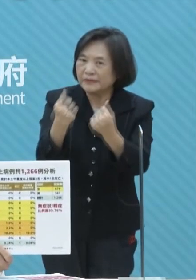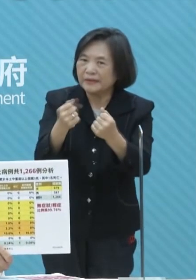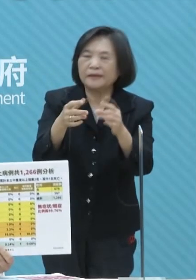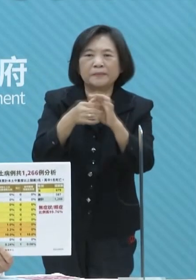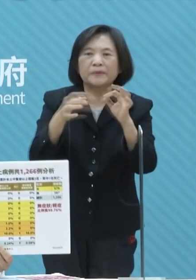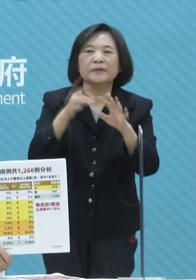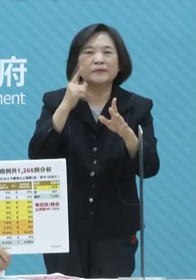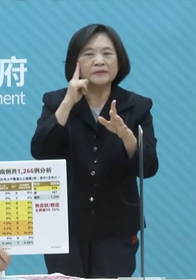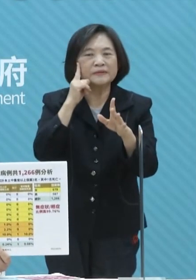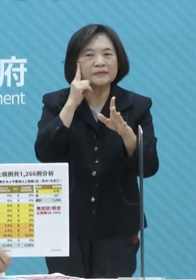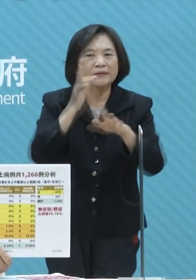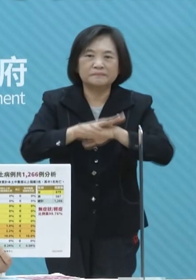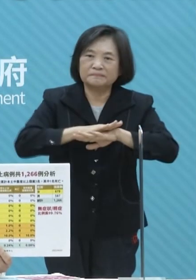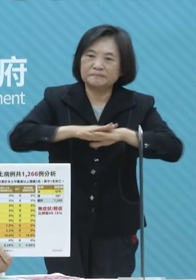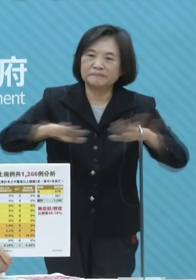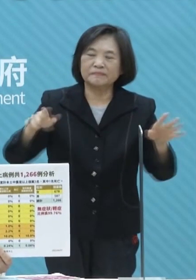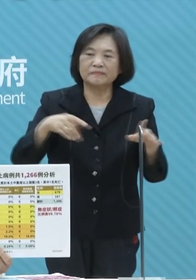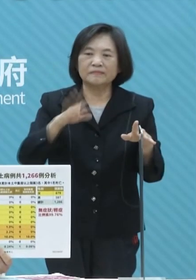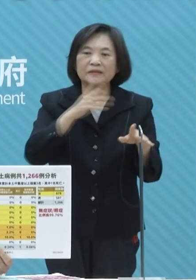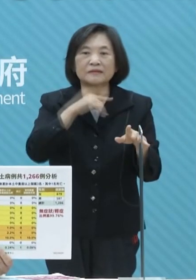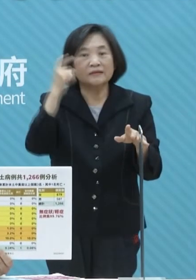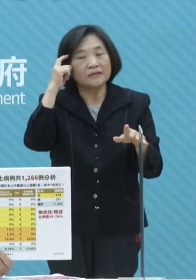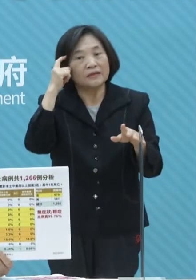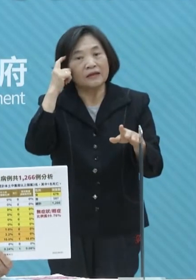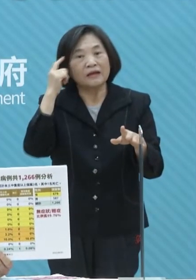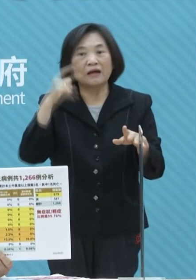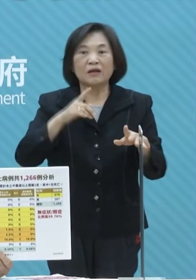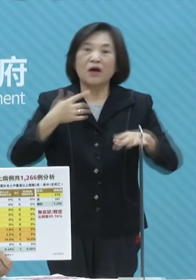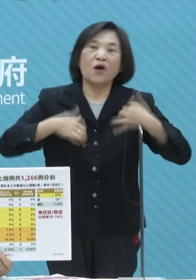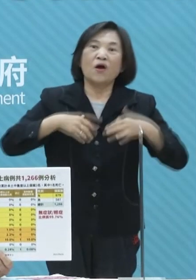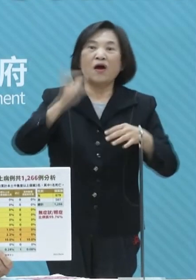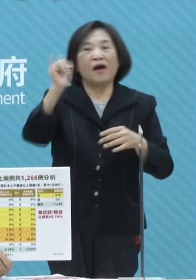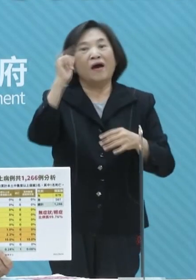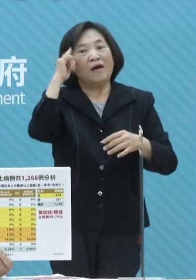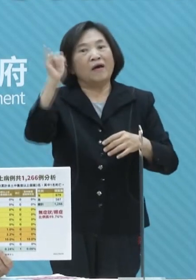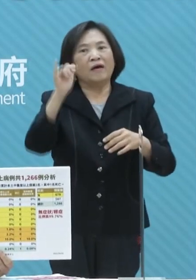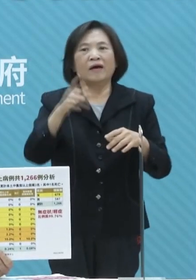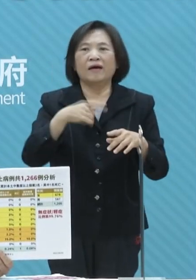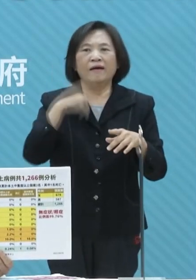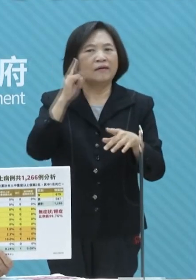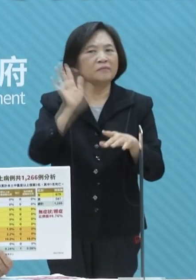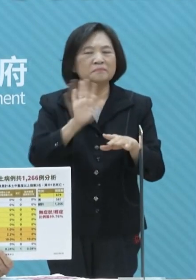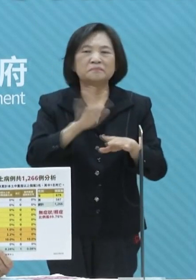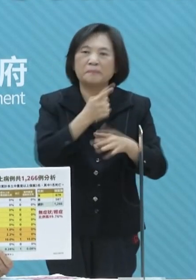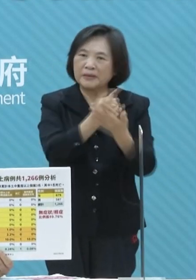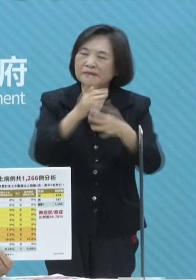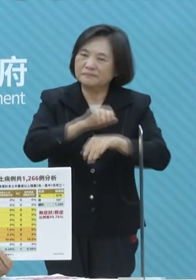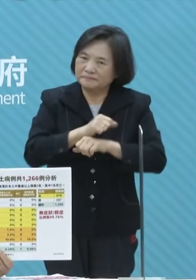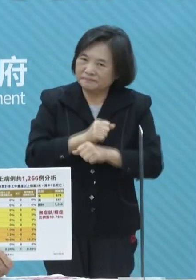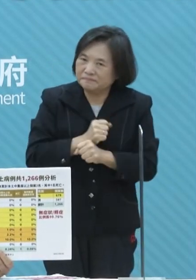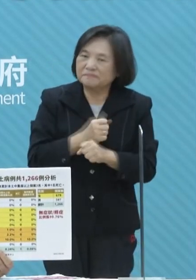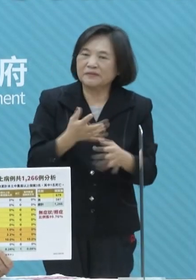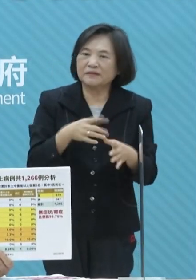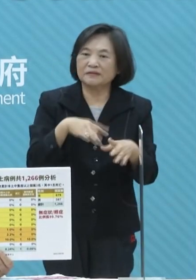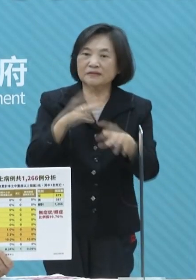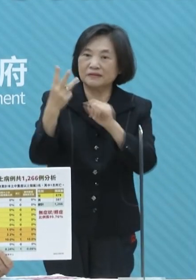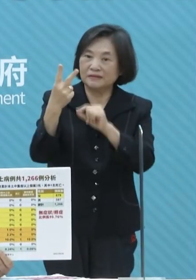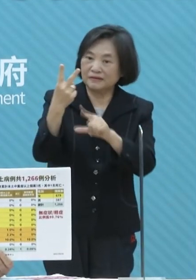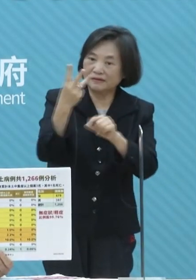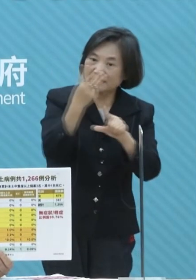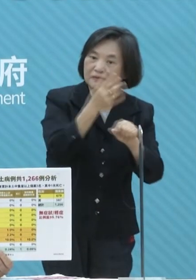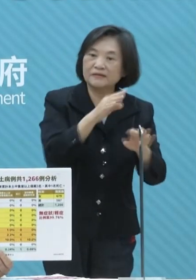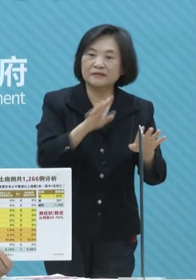乐观了，跟老百姓讲说都不会有问题。今年1月到3月以上，我们那个所谓中重度以上